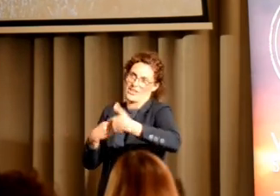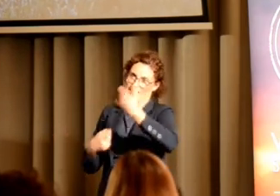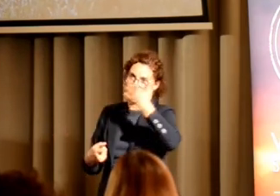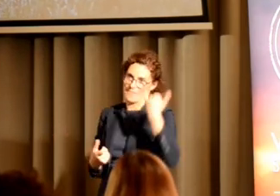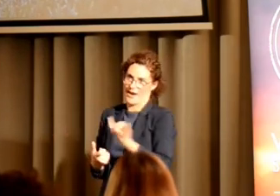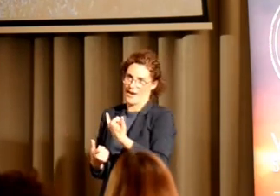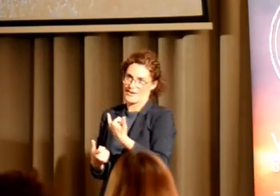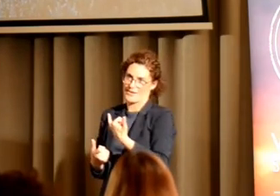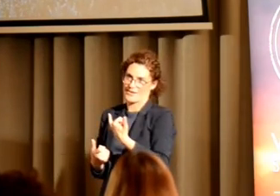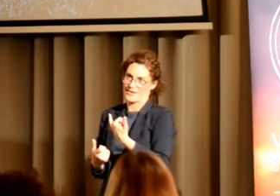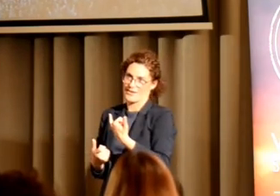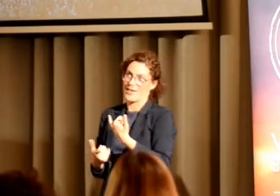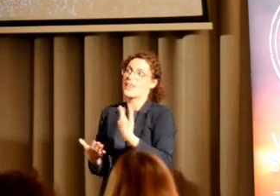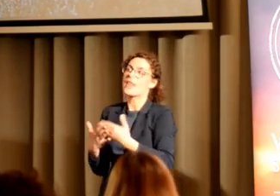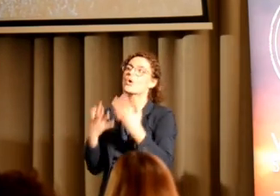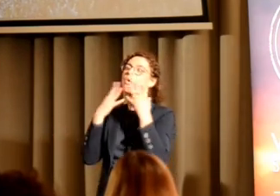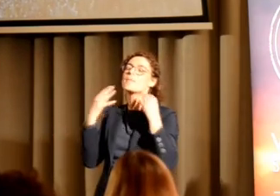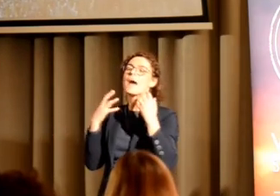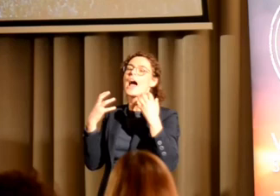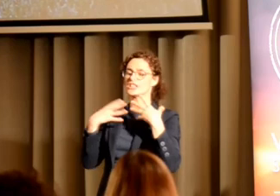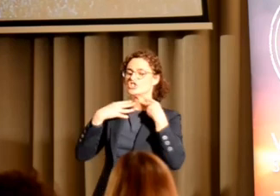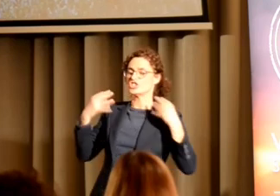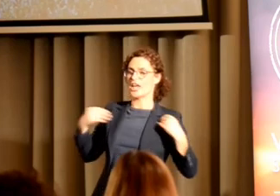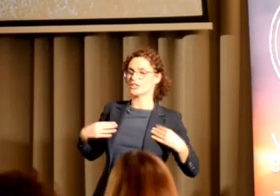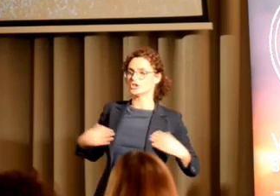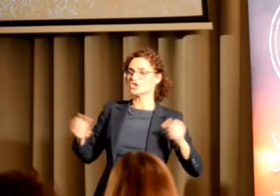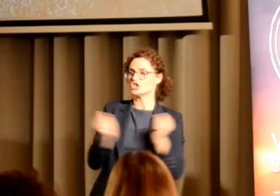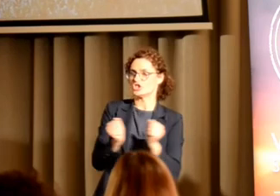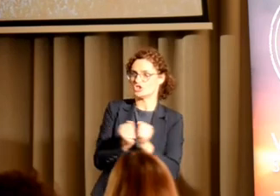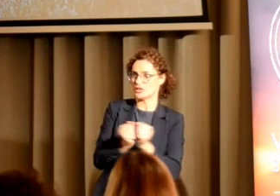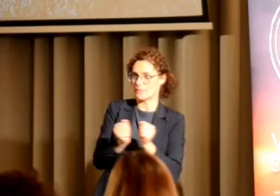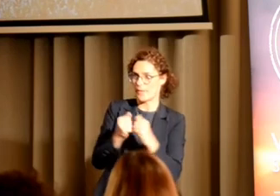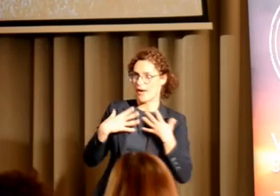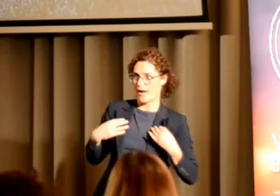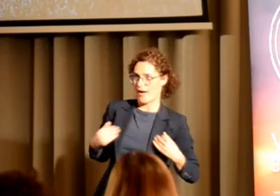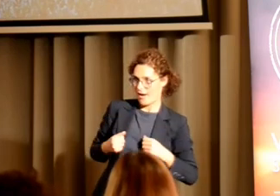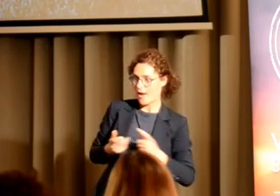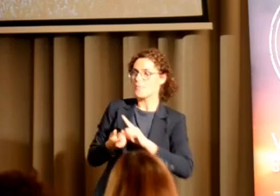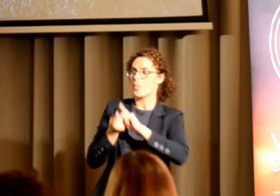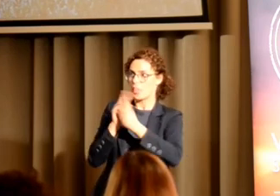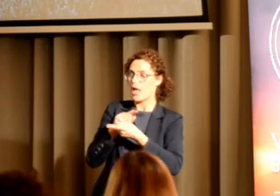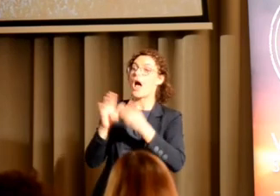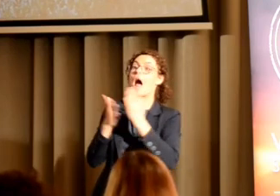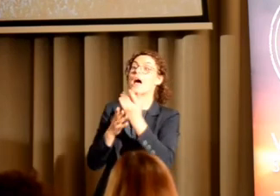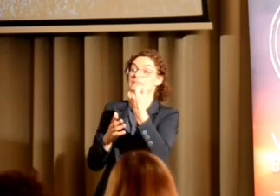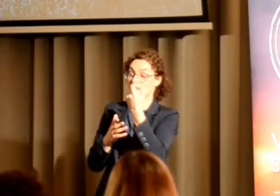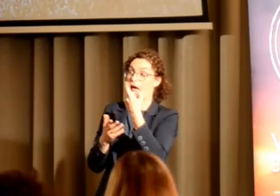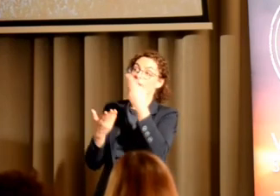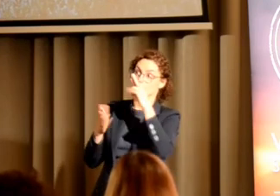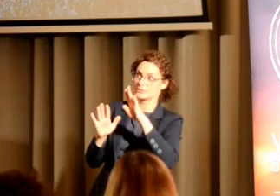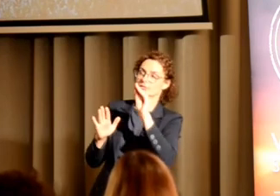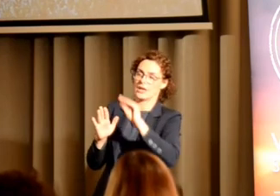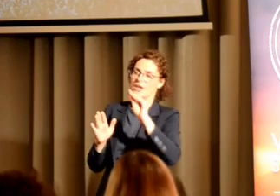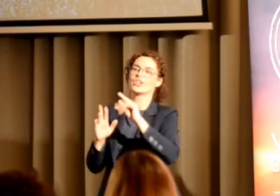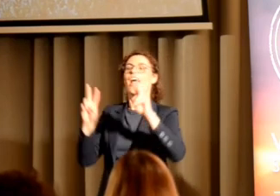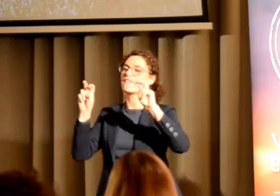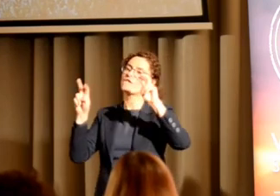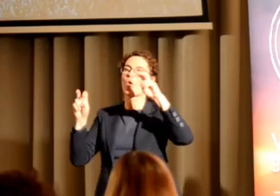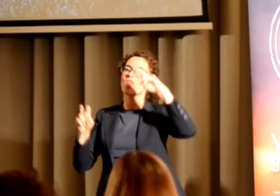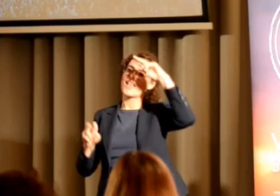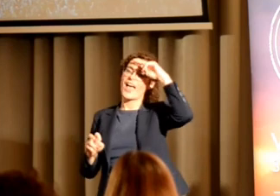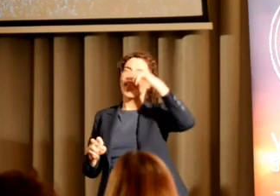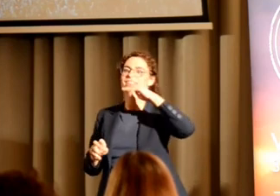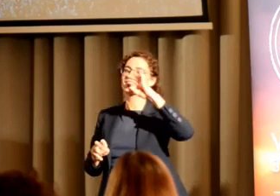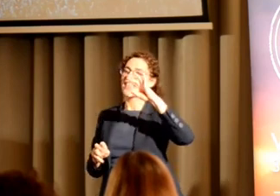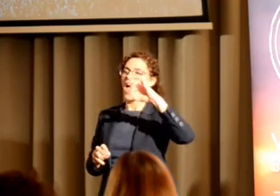więc on ma jeszcze tą sierść zimową taką. Z biegiem czasu zobaczycie, jak to rodzicielstwo, tacierzyństwo jest w